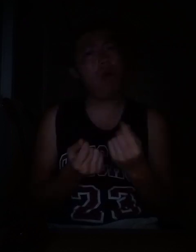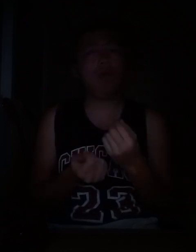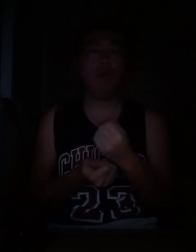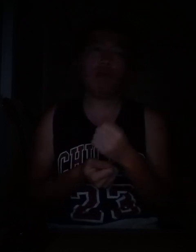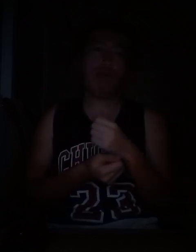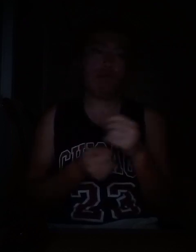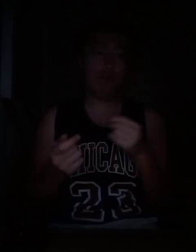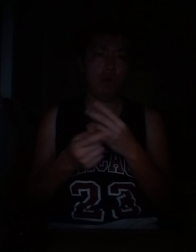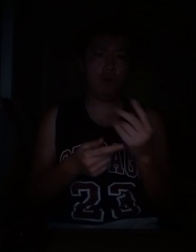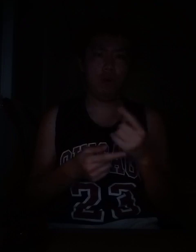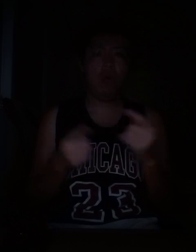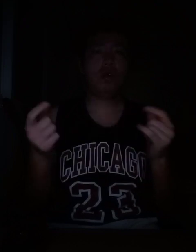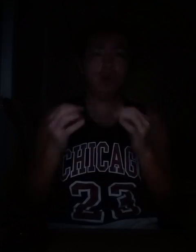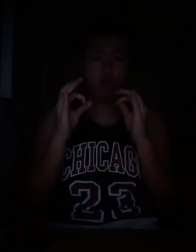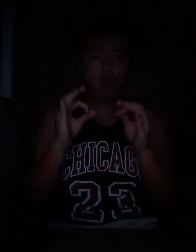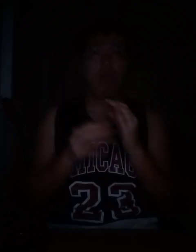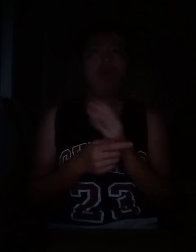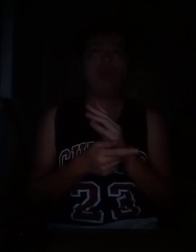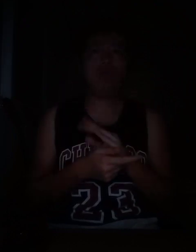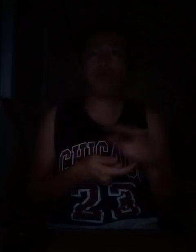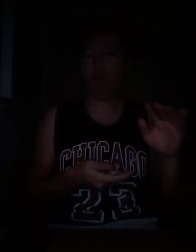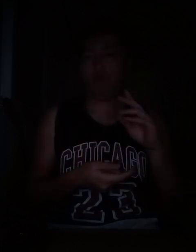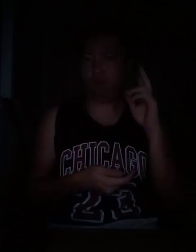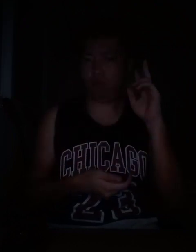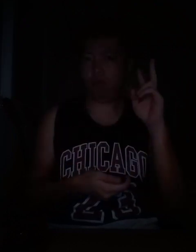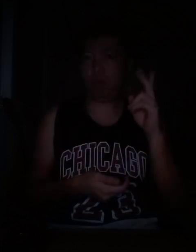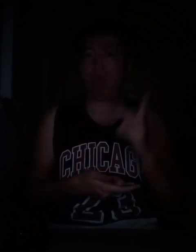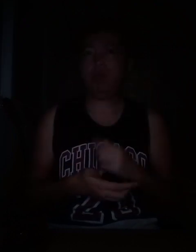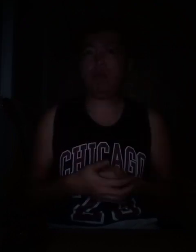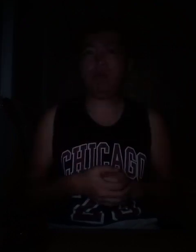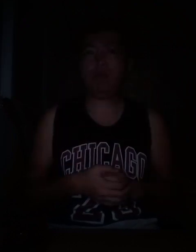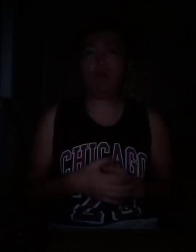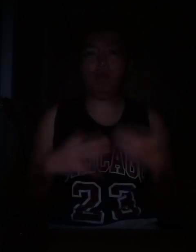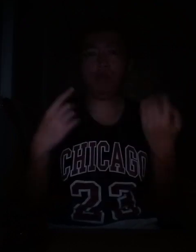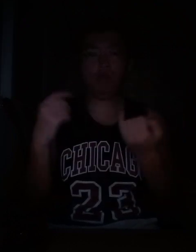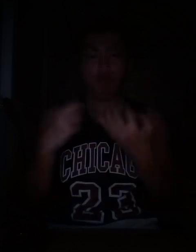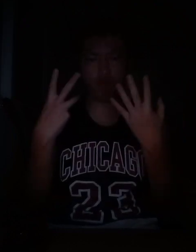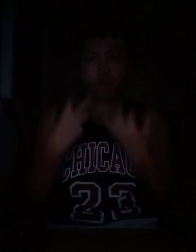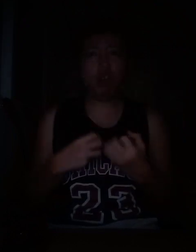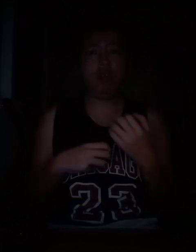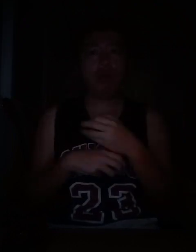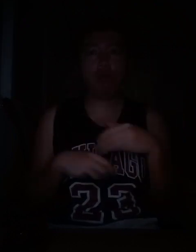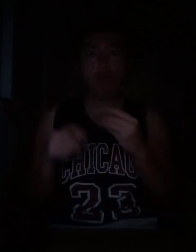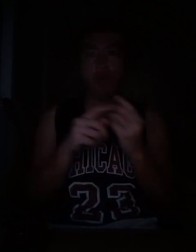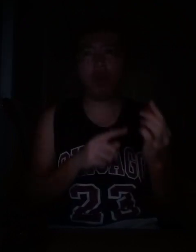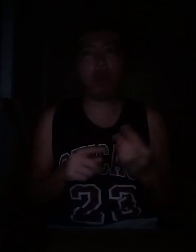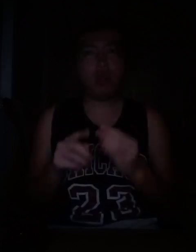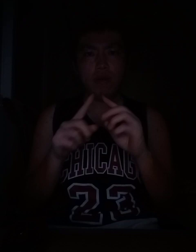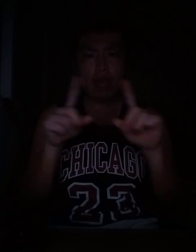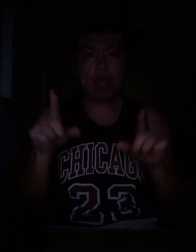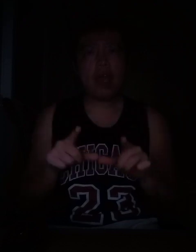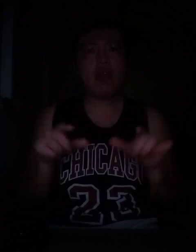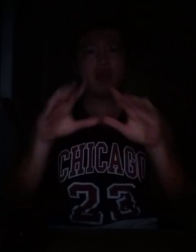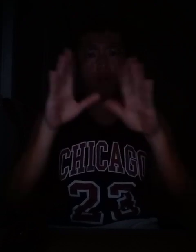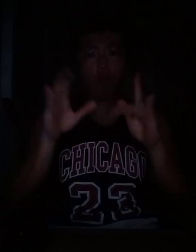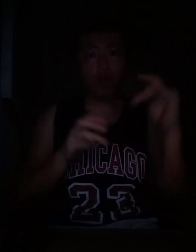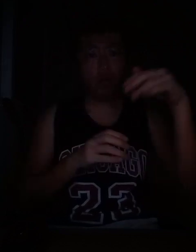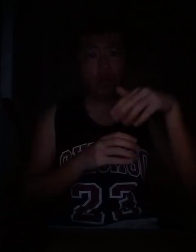얘기되면은 연중이든 이런 식으로 좀 되겠죠. 제주 도민들이 부담하는 추가 택배 배송비는 연간 800억